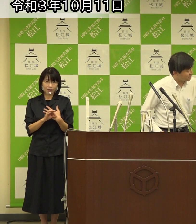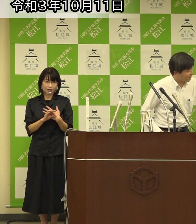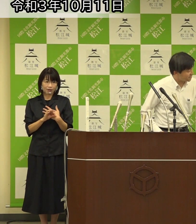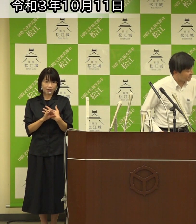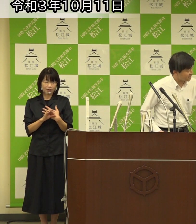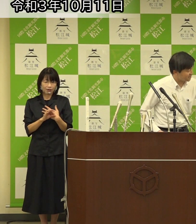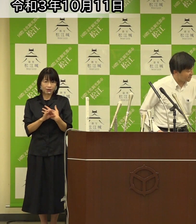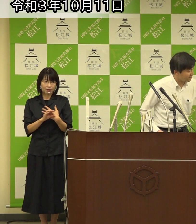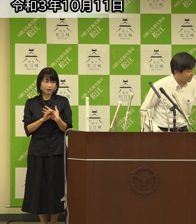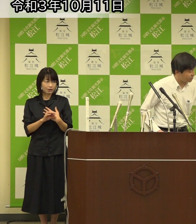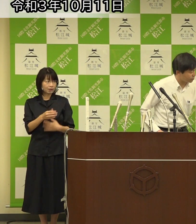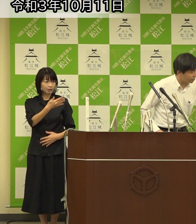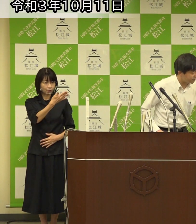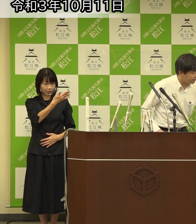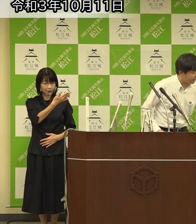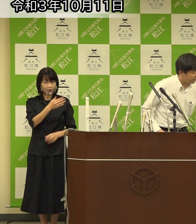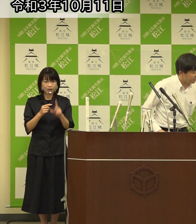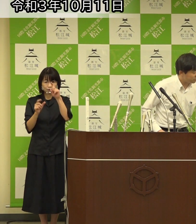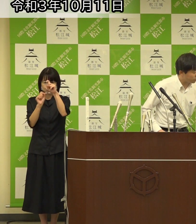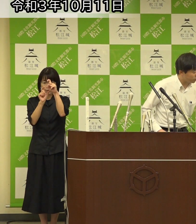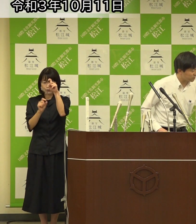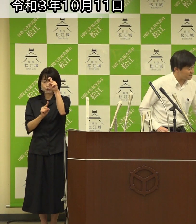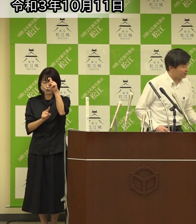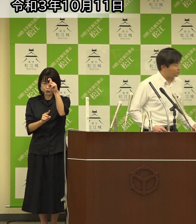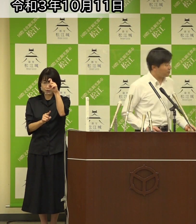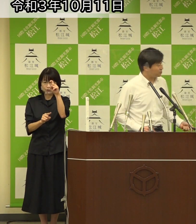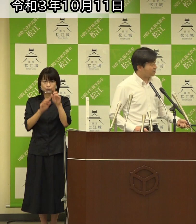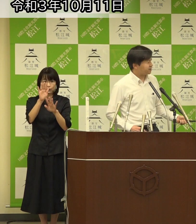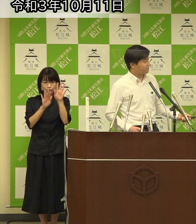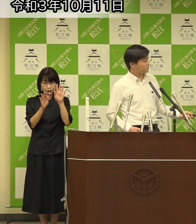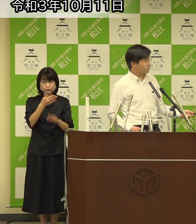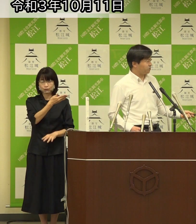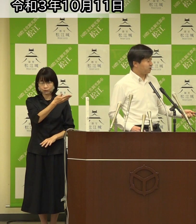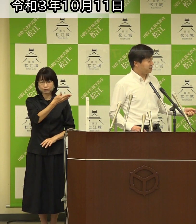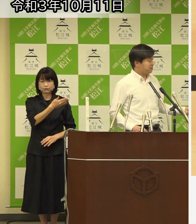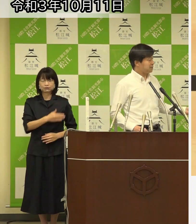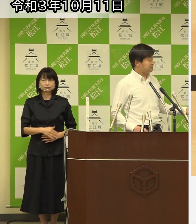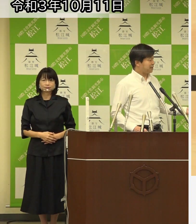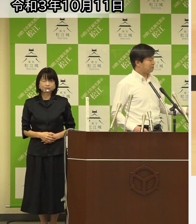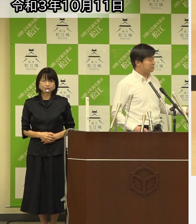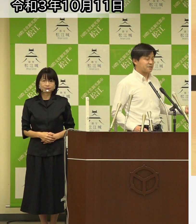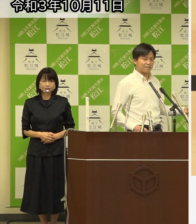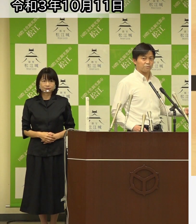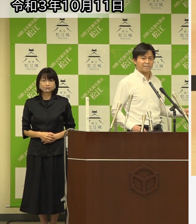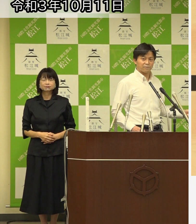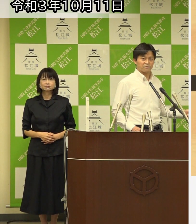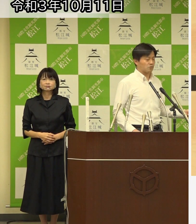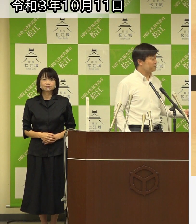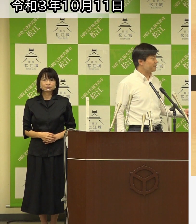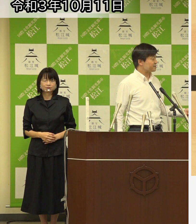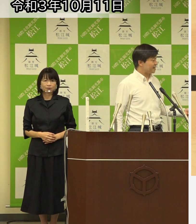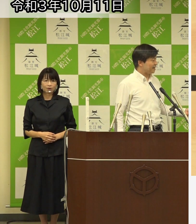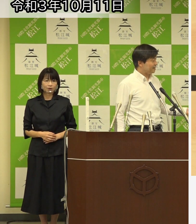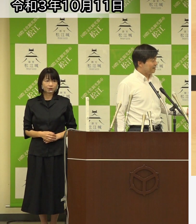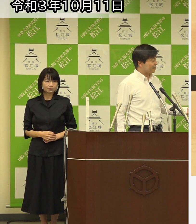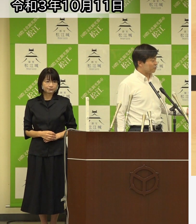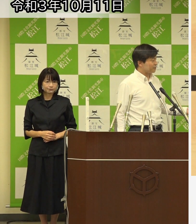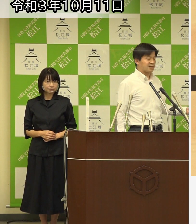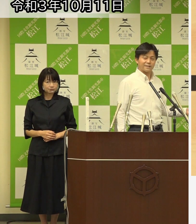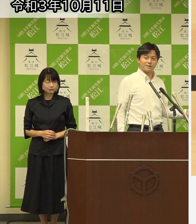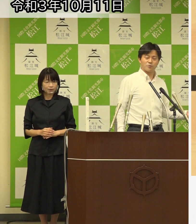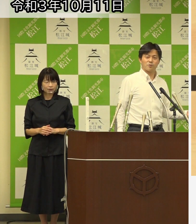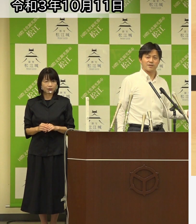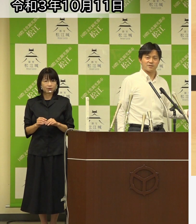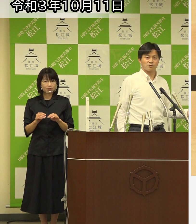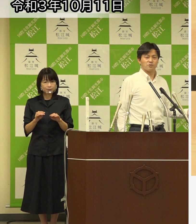日にまさに発信させていただいたものでして、まあ、ここをですねクリックしていただくと、今はこれ松江市のサイトに飛ぶんですが、